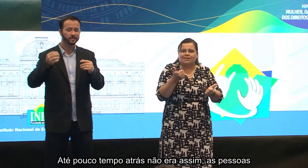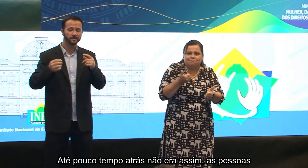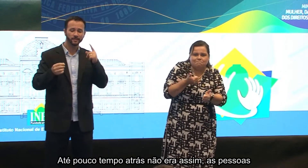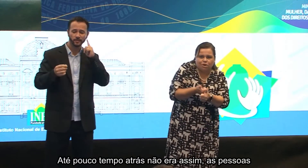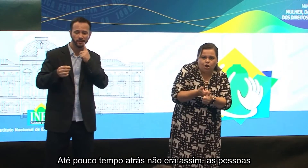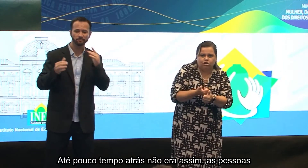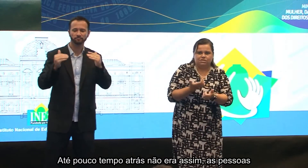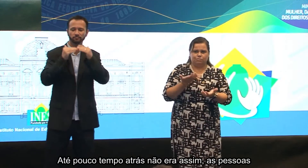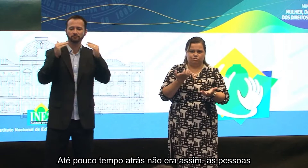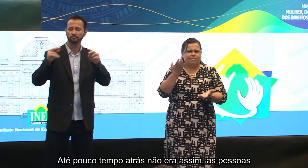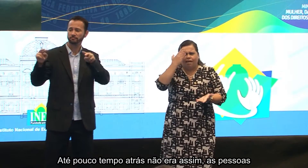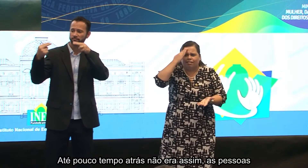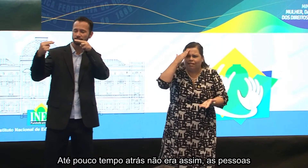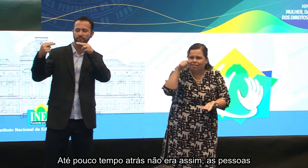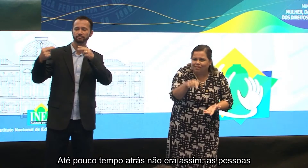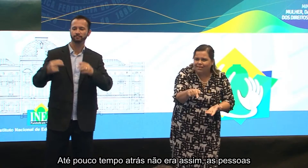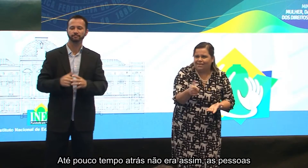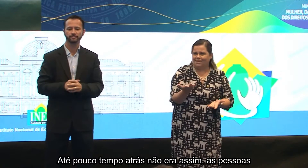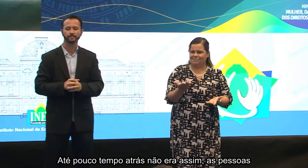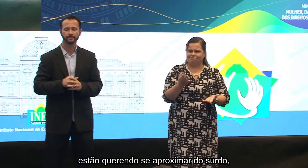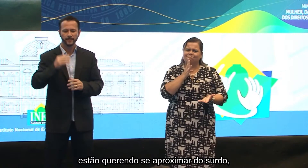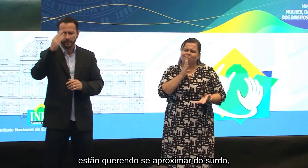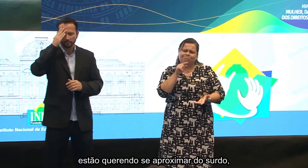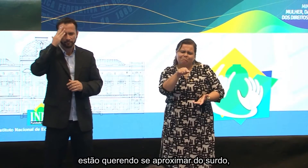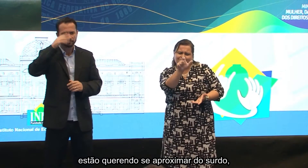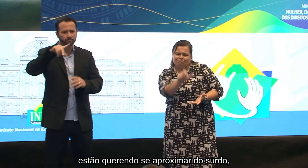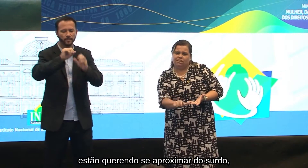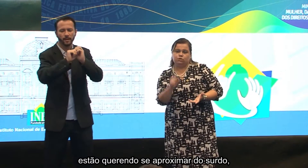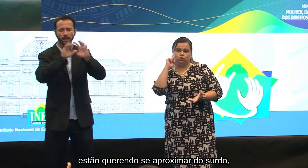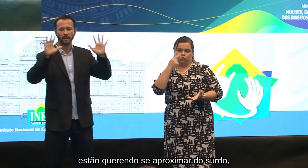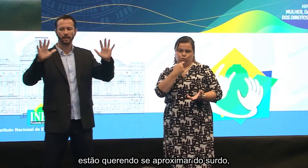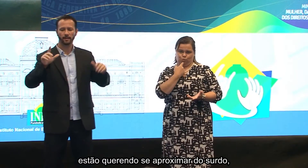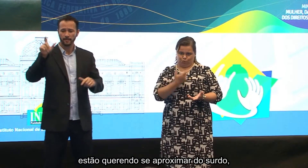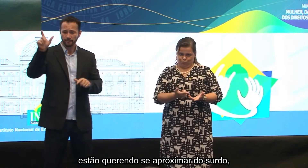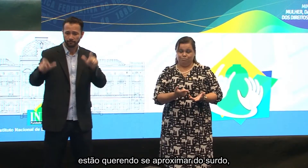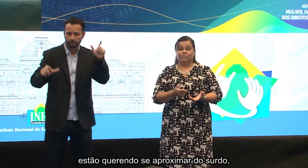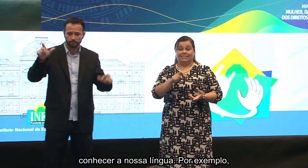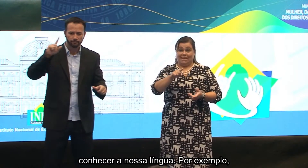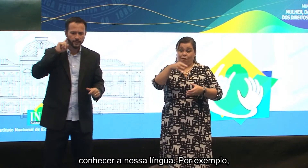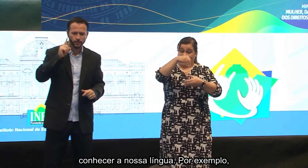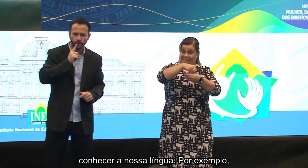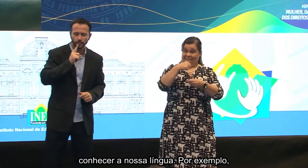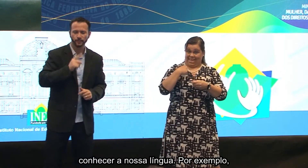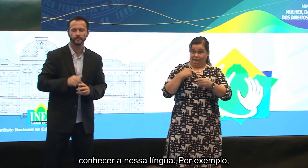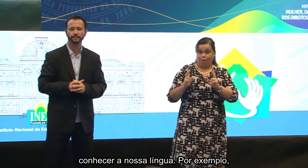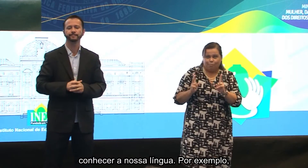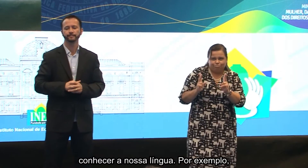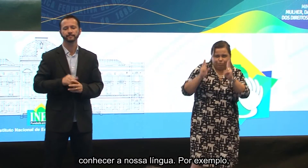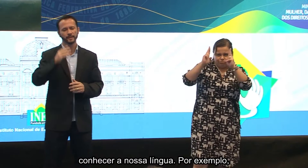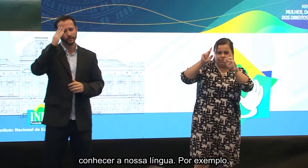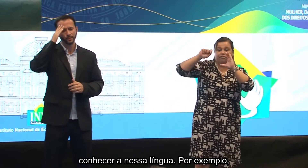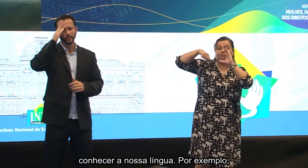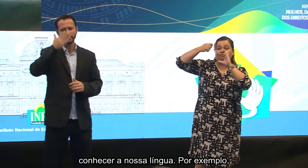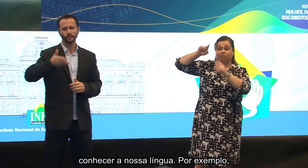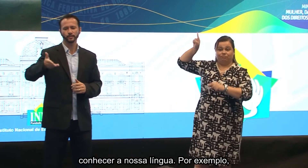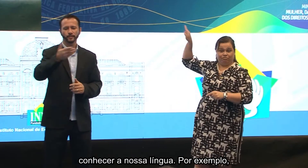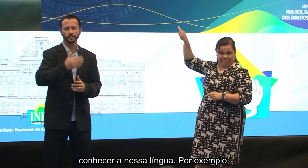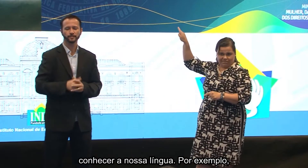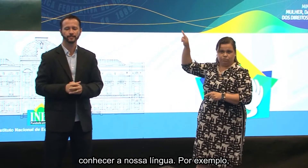atrás não era assim. Então, as pessoas estão querendo se aproximar do surdo, conhecer a nossa língua. Então,